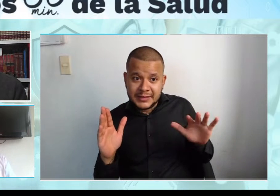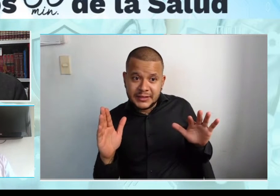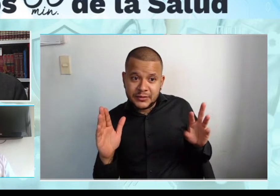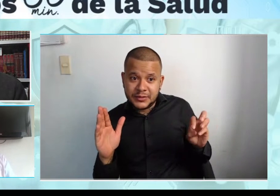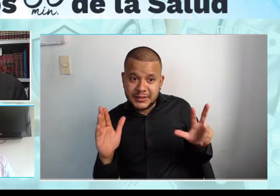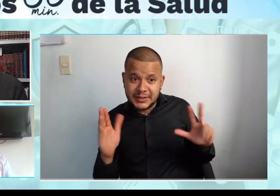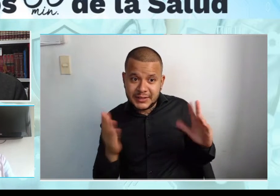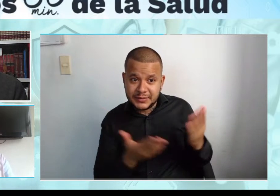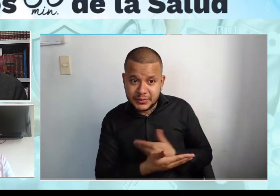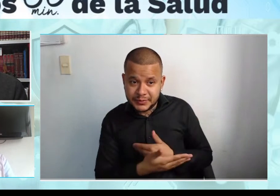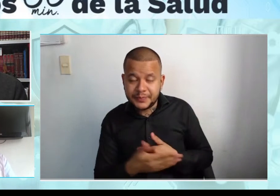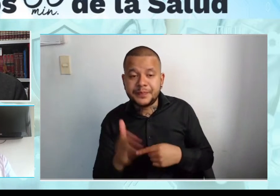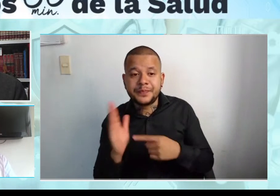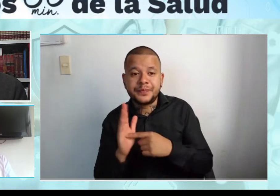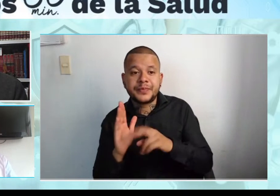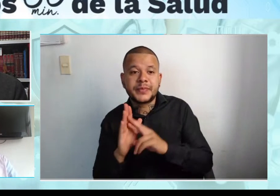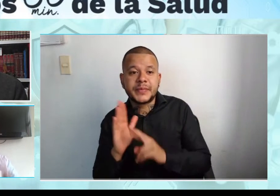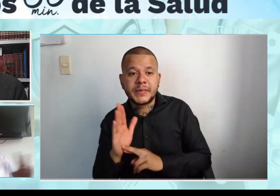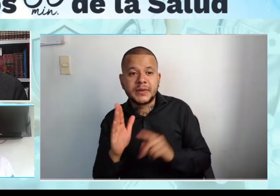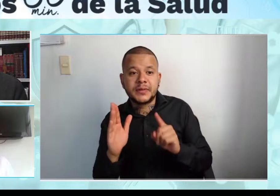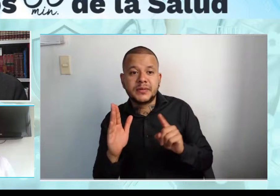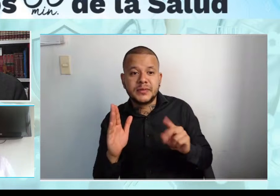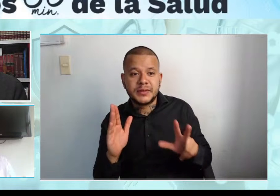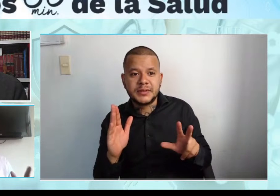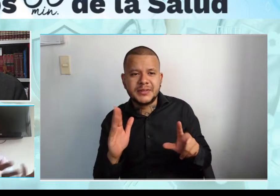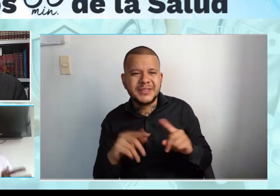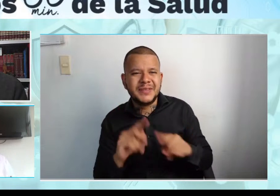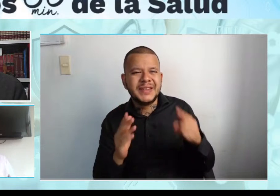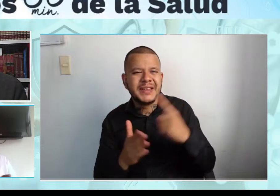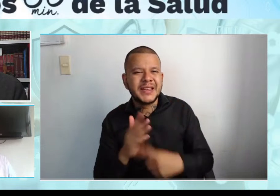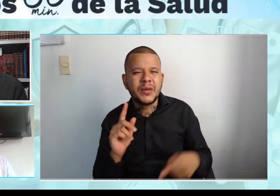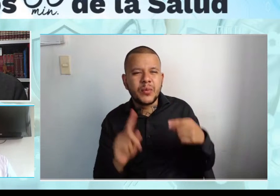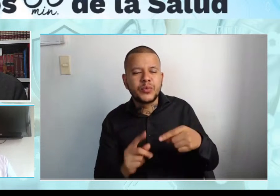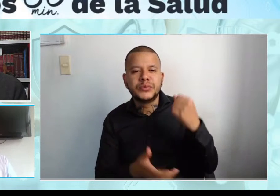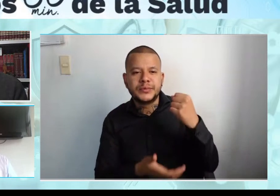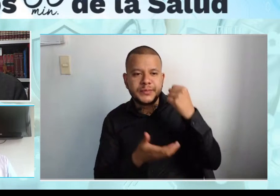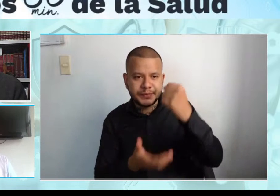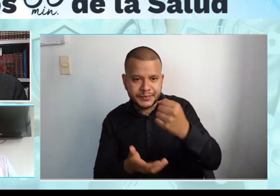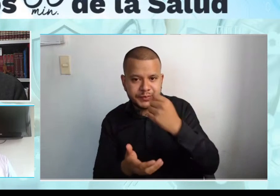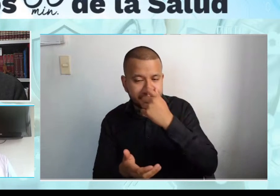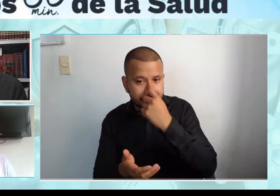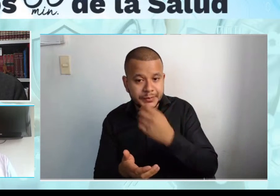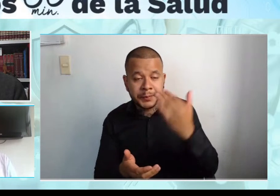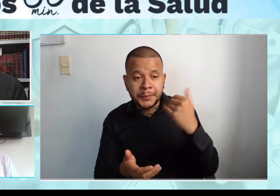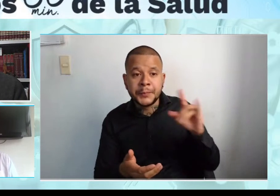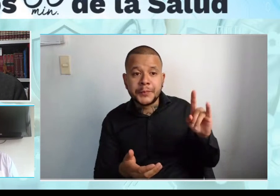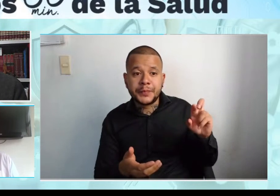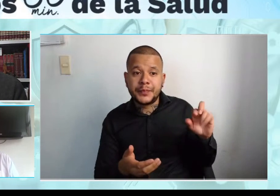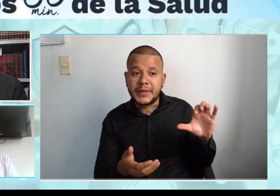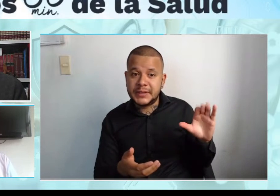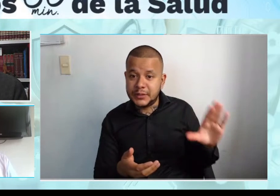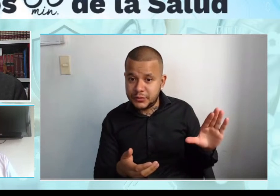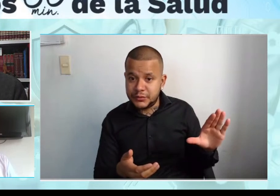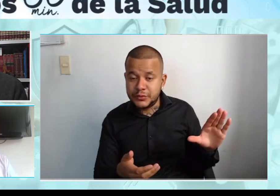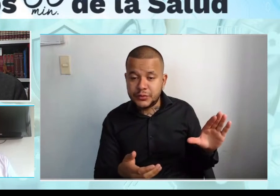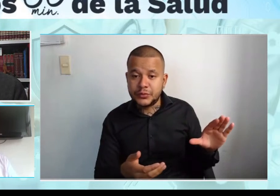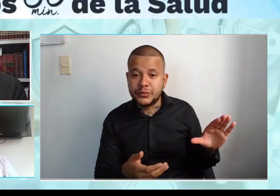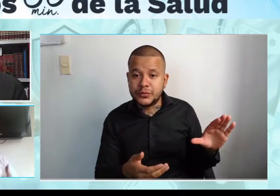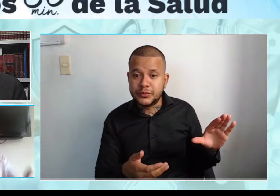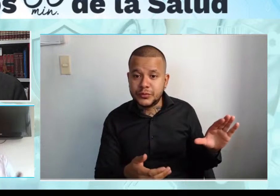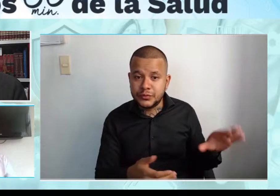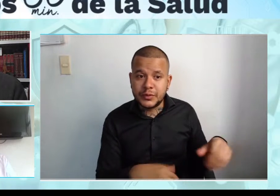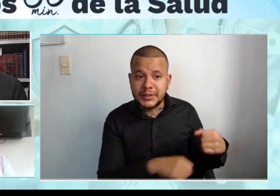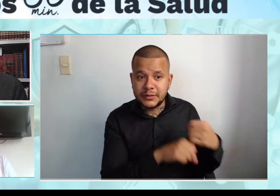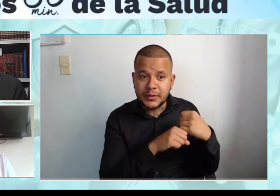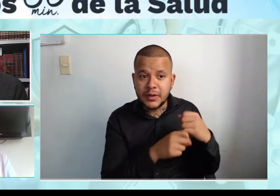que en esencia, pues, la diferencia era el mecanismo de financiación que inicialmente estaba contra la UPC de las aseguradoras, y se